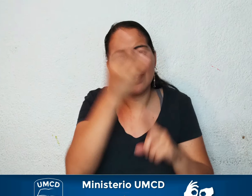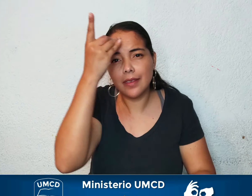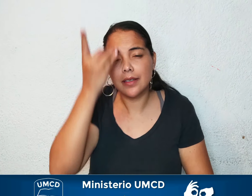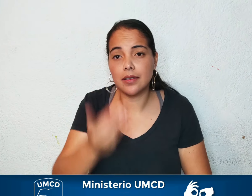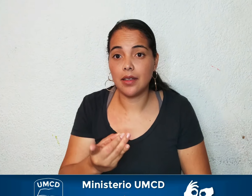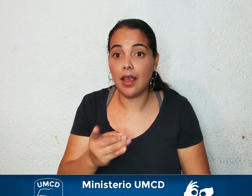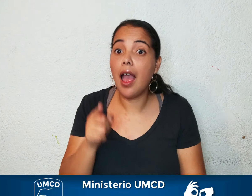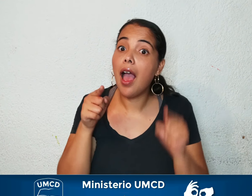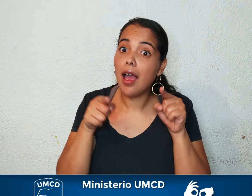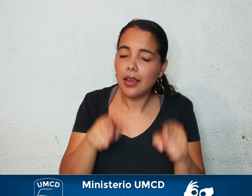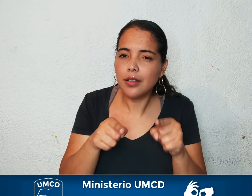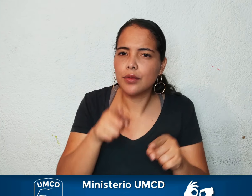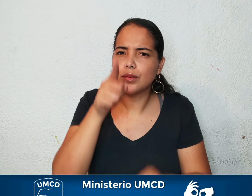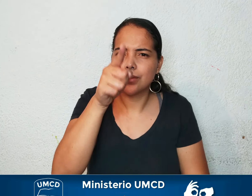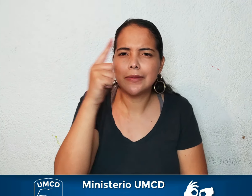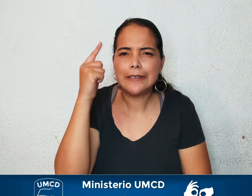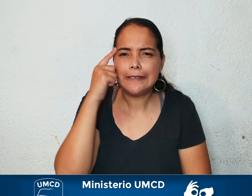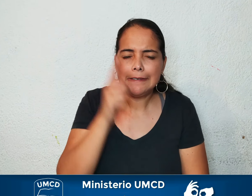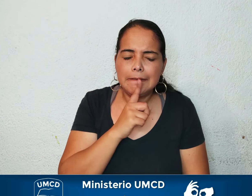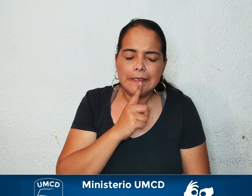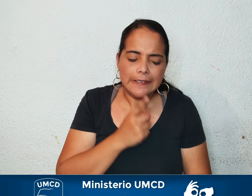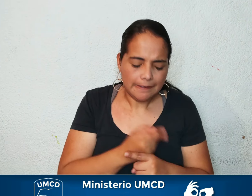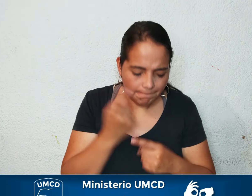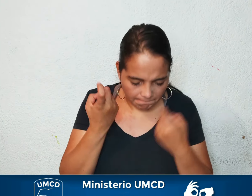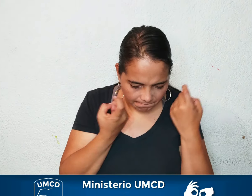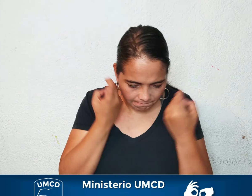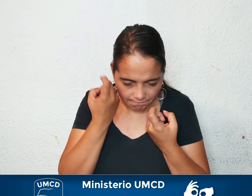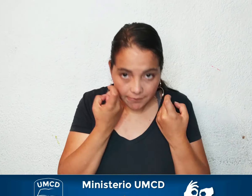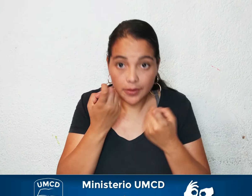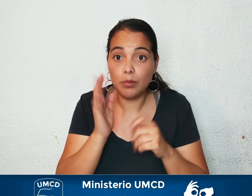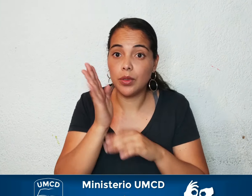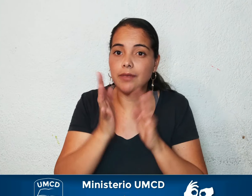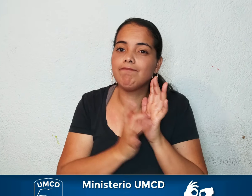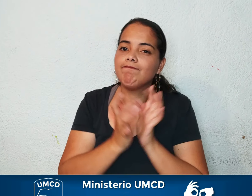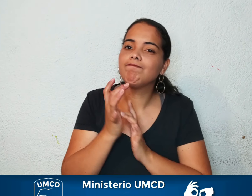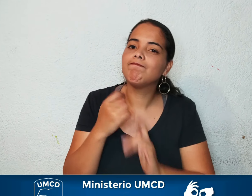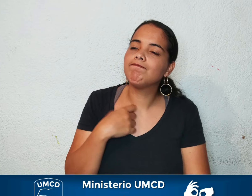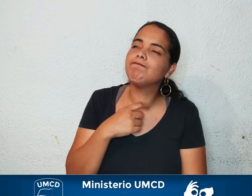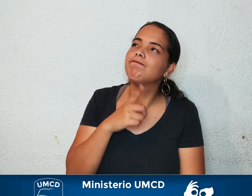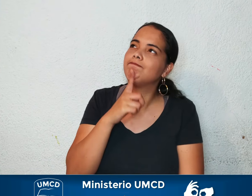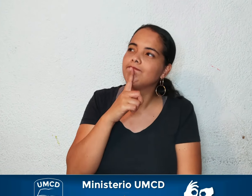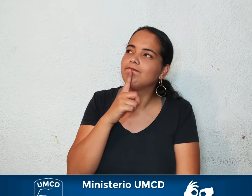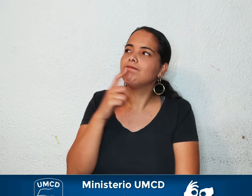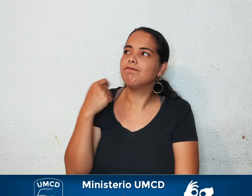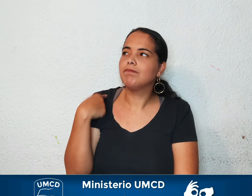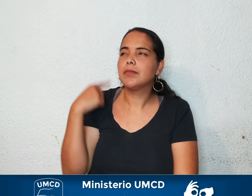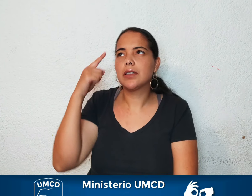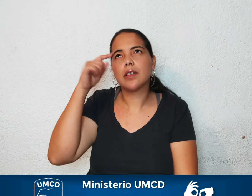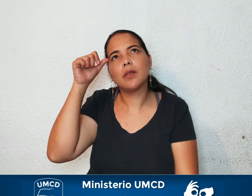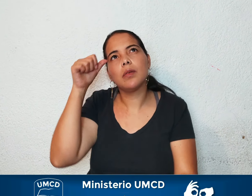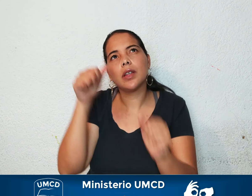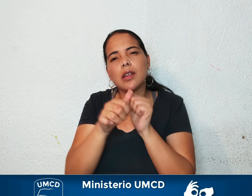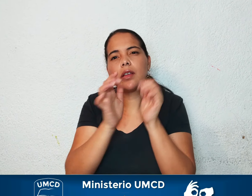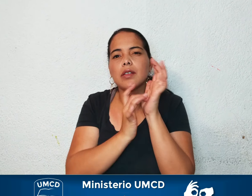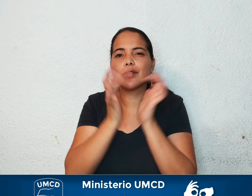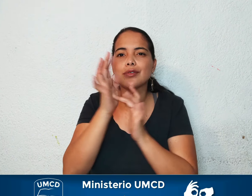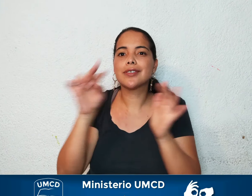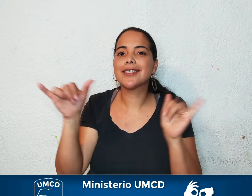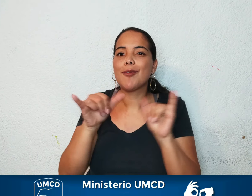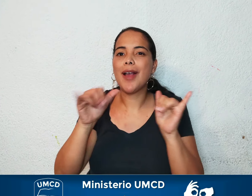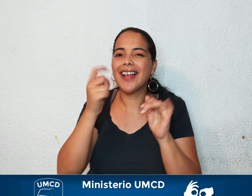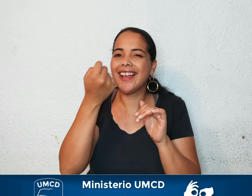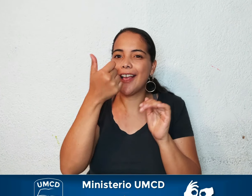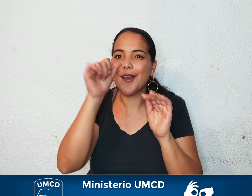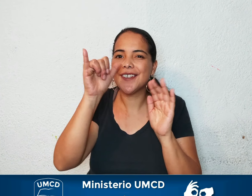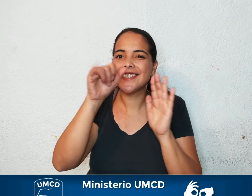reciben. Y es ahí donde el Señor Jesucristo, mirando hacia la cruz y a lo que eso representaría,